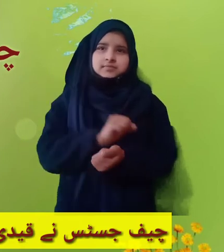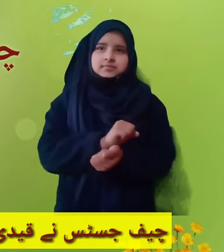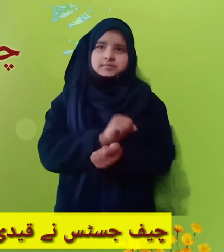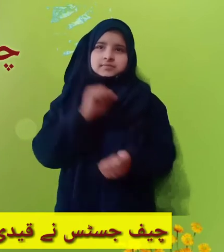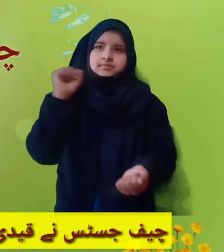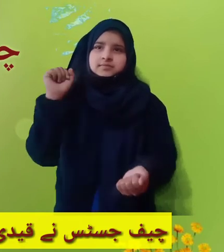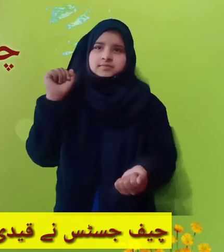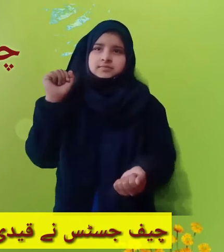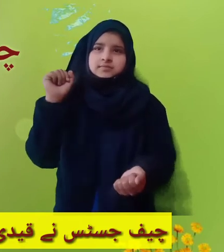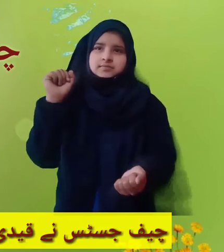रिहा कर दिया।